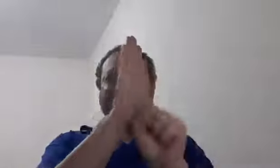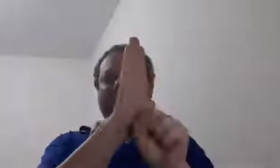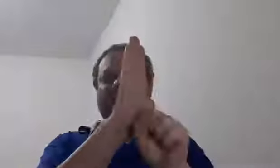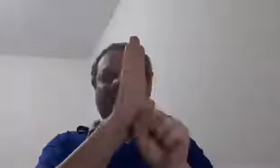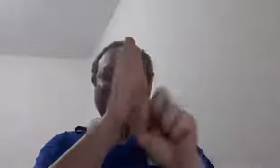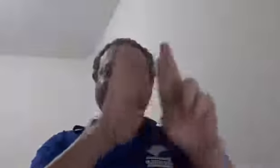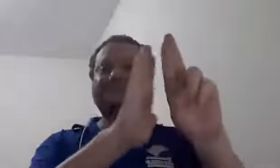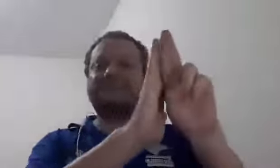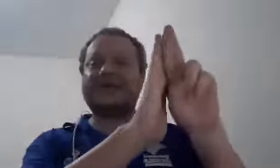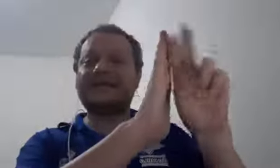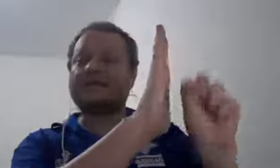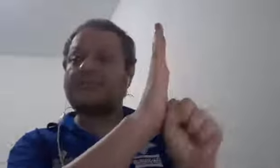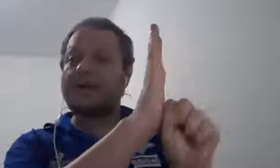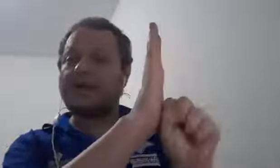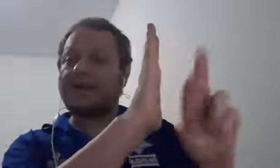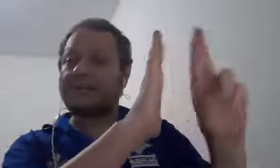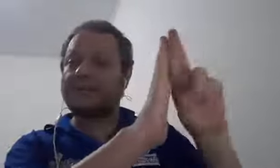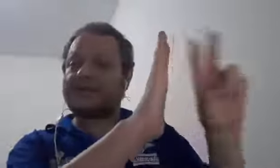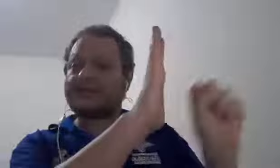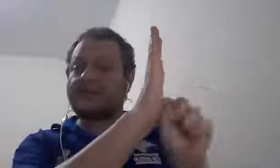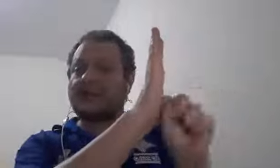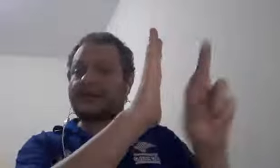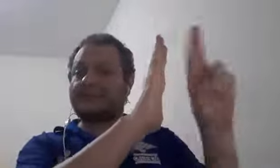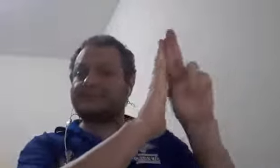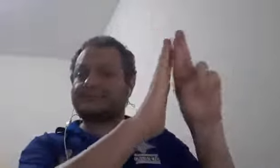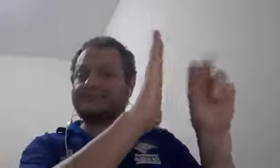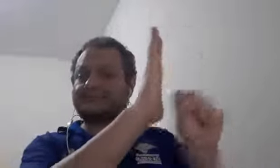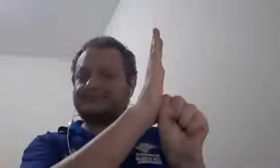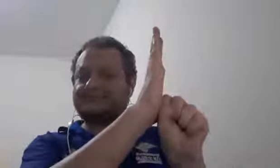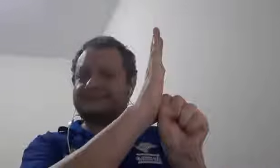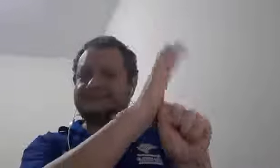Bresser Moca. Bresser Moca. Bresser Moca.